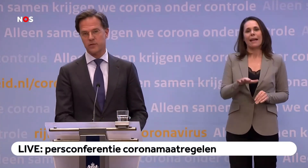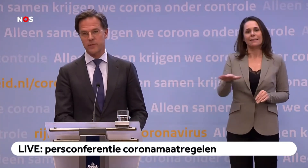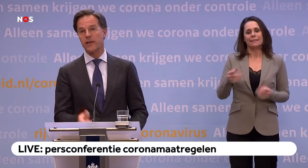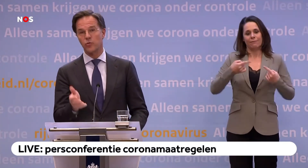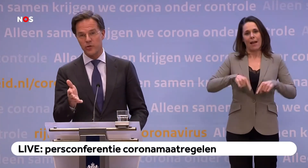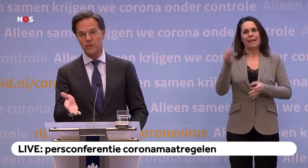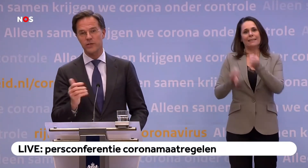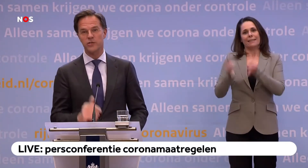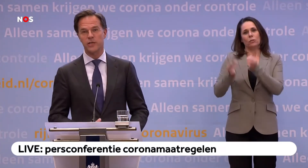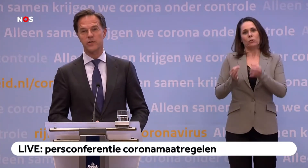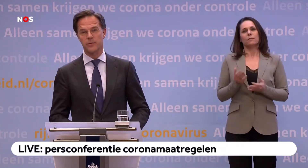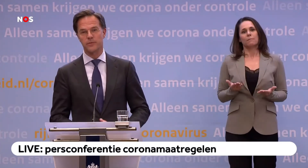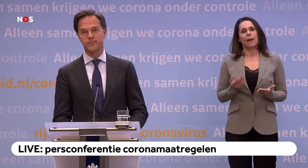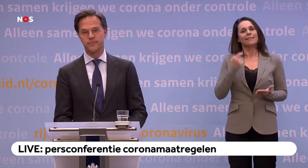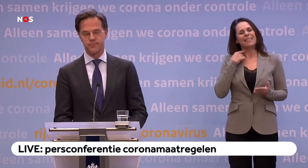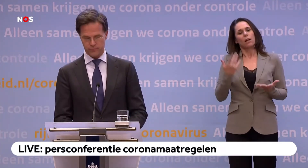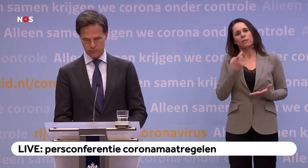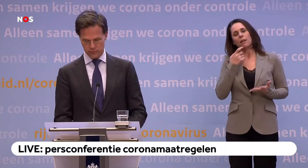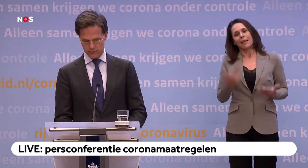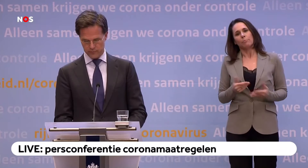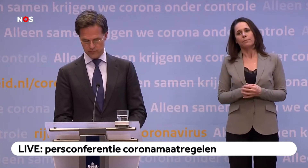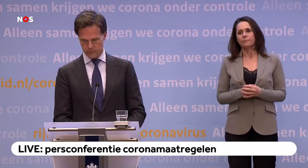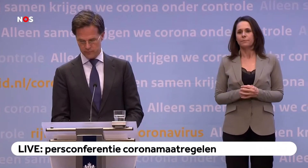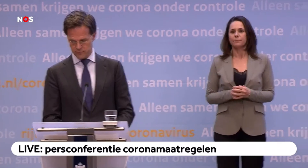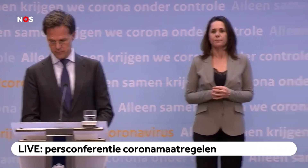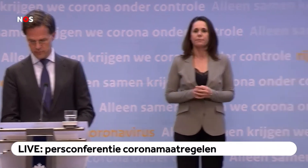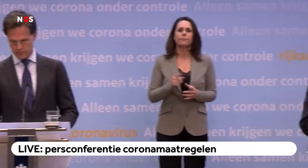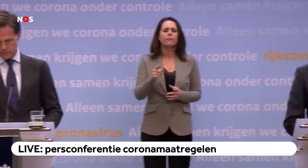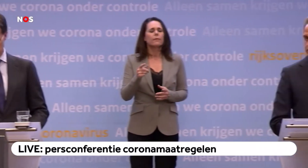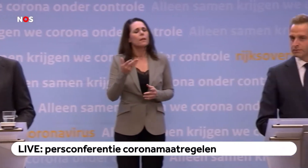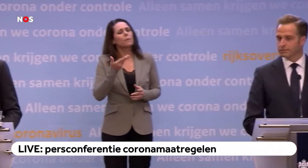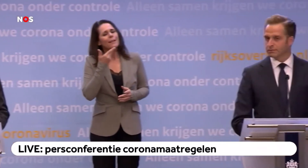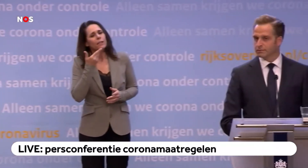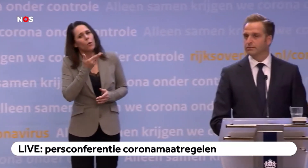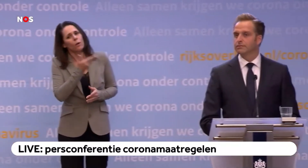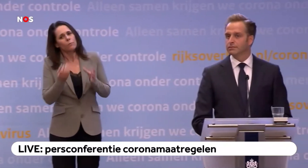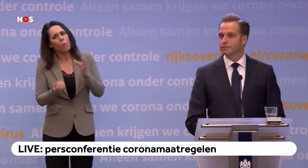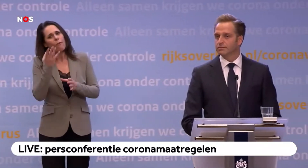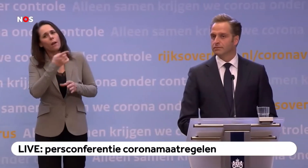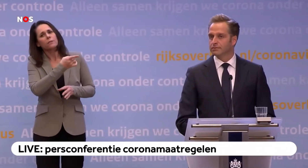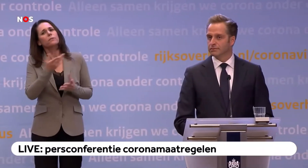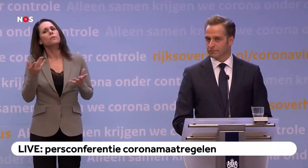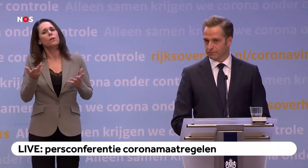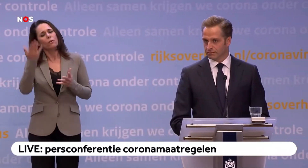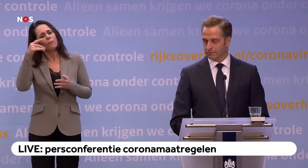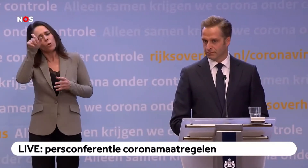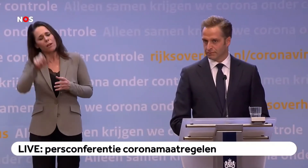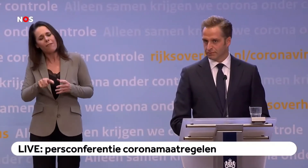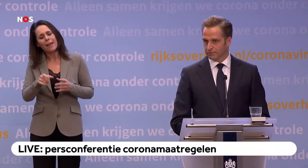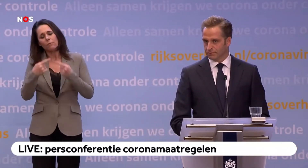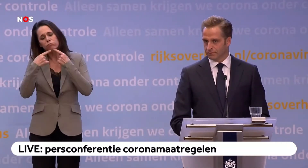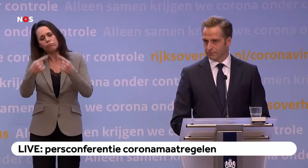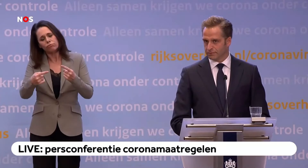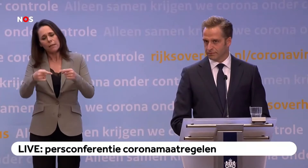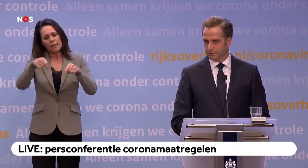wij getest. Maar het heeft u pas zin als je die klachten hebt. Dan nog vraag voor de heer De Jonge. Meneer De Jonge, wat mij opvalt is... ...vorige week kondigde u u echt zo aan... ...dat